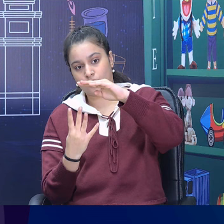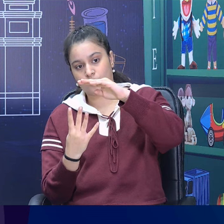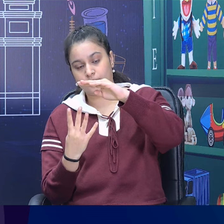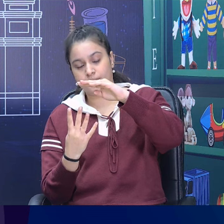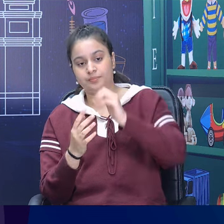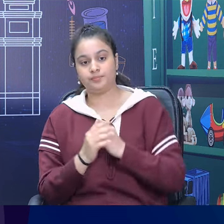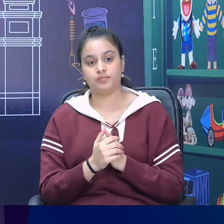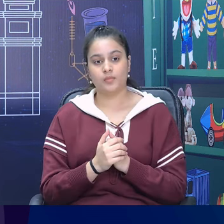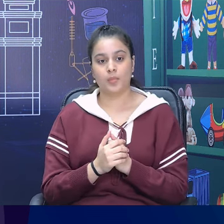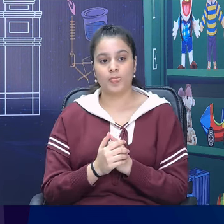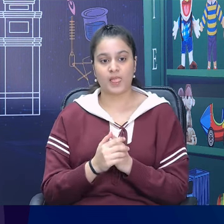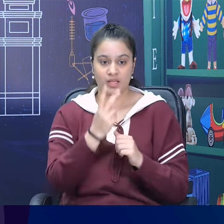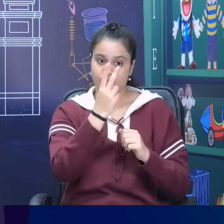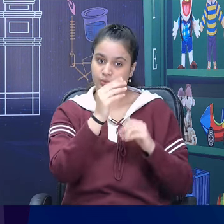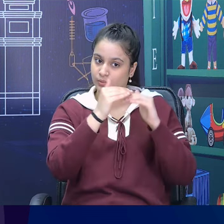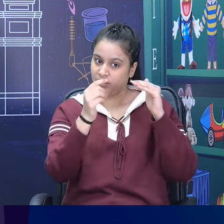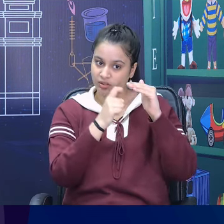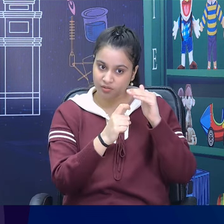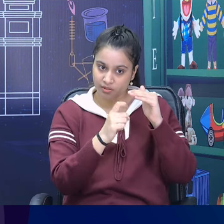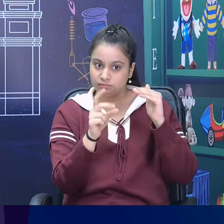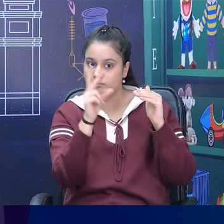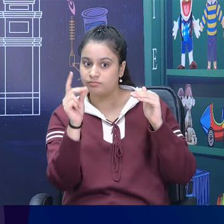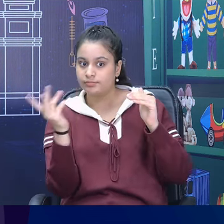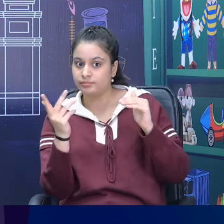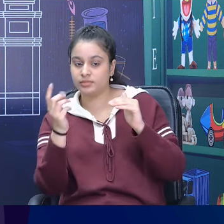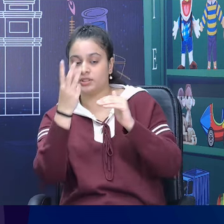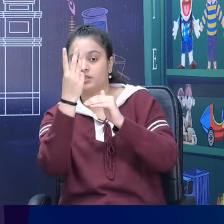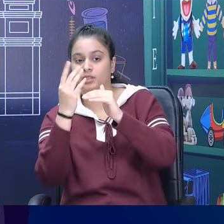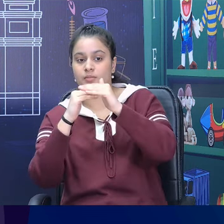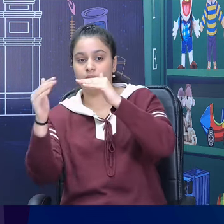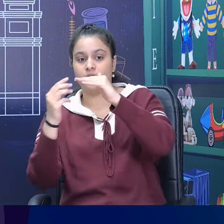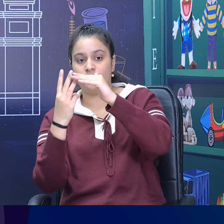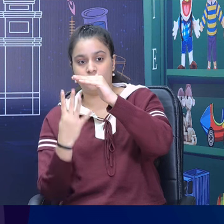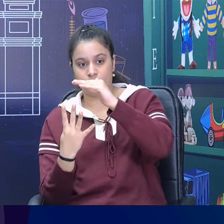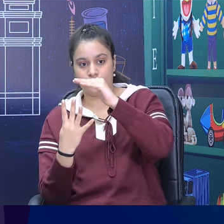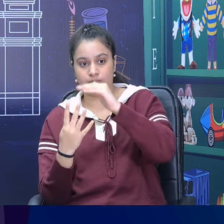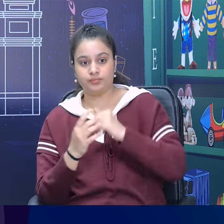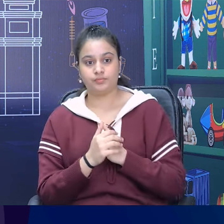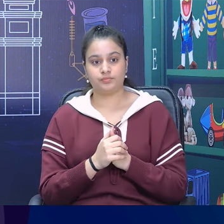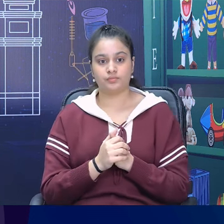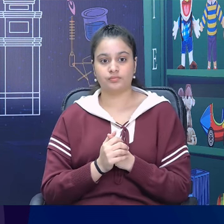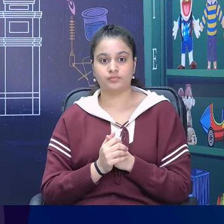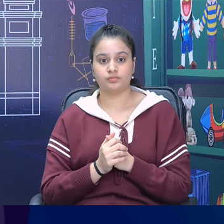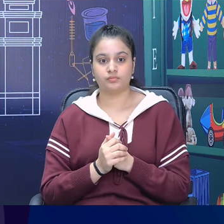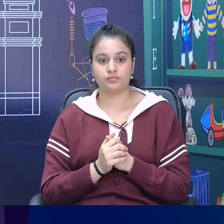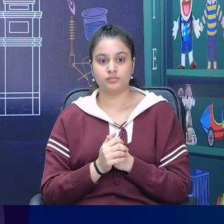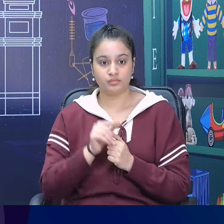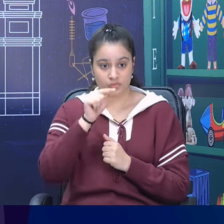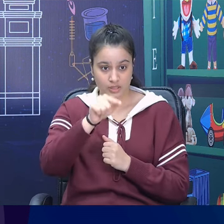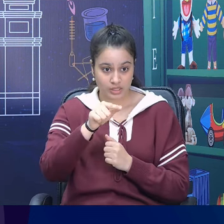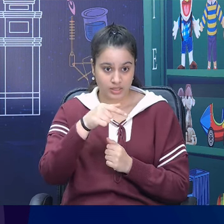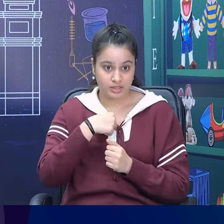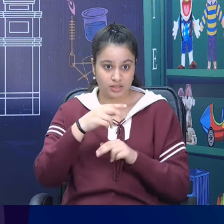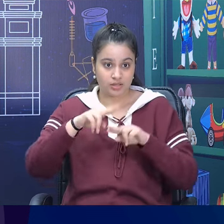2/7 है एंड दस सेकंड नंबर इज 3/4 तो इसी फॉर्मूले इसी फॉर्मूले के बेसिस पर